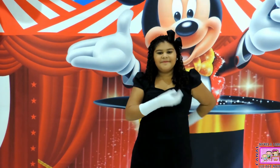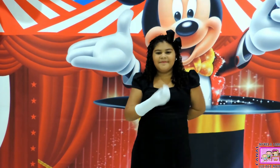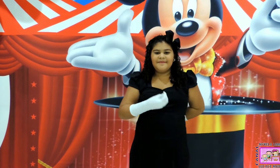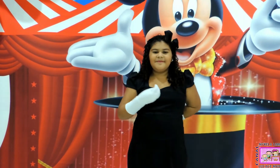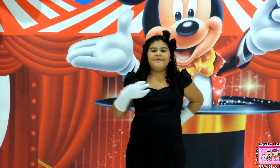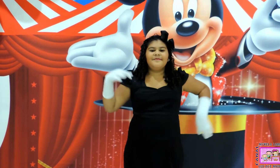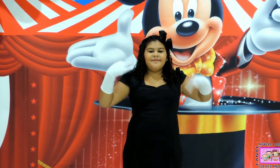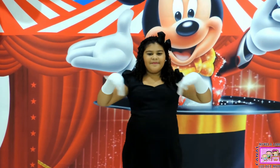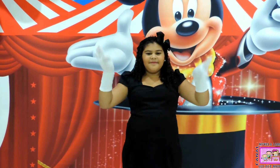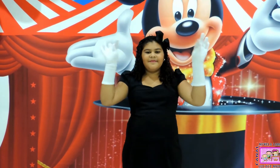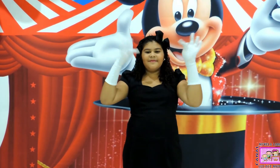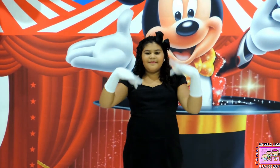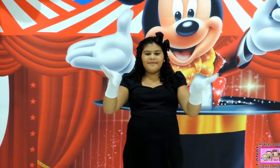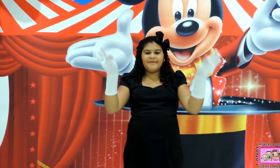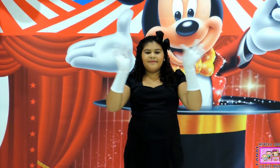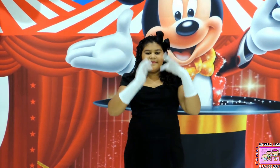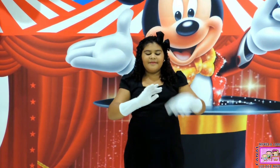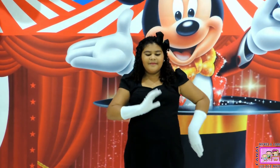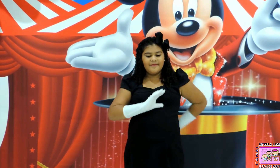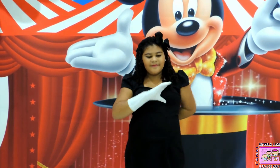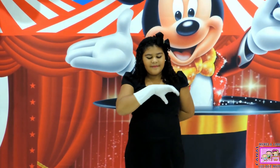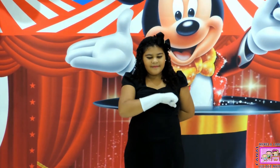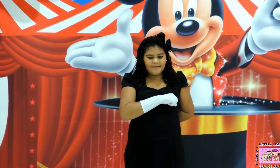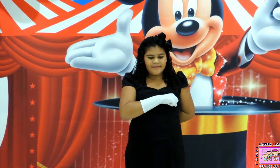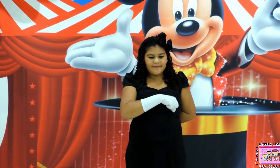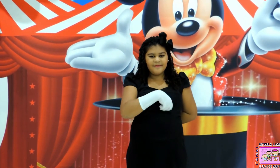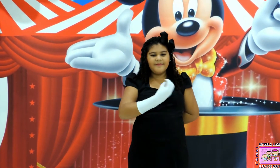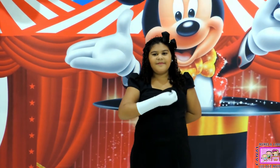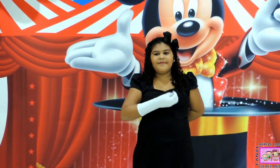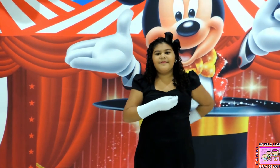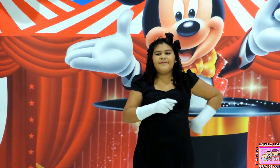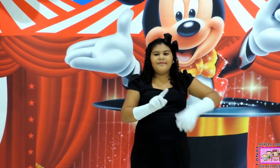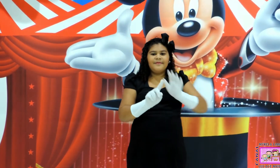que eu der seja oferta de louvor